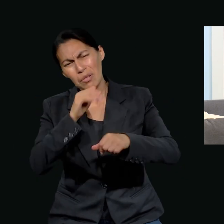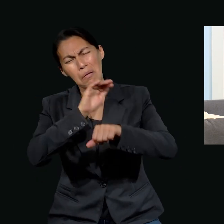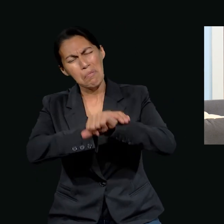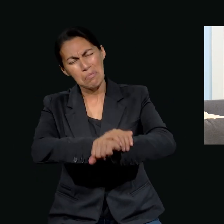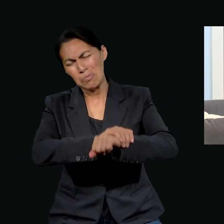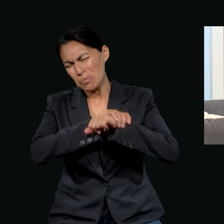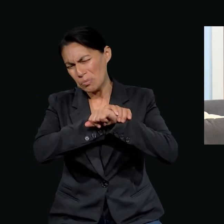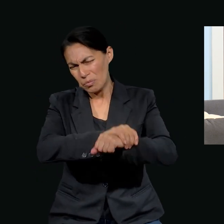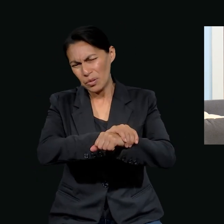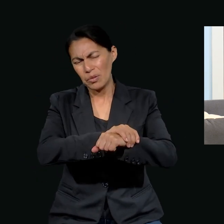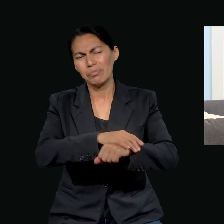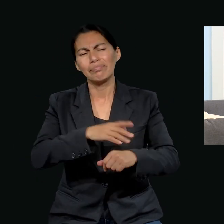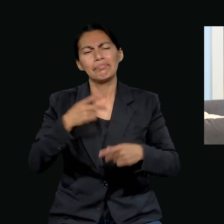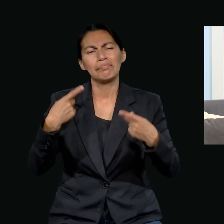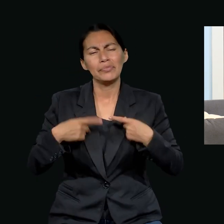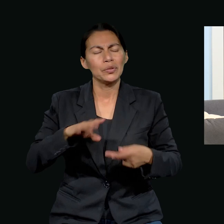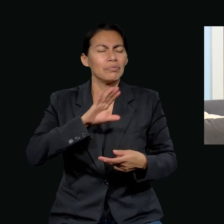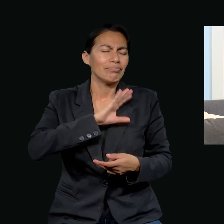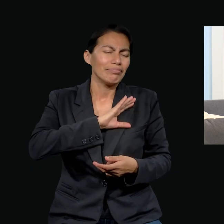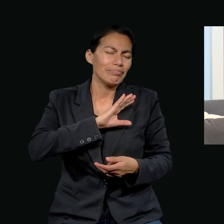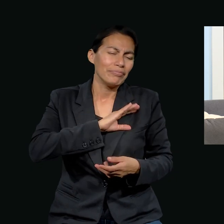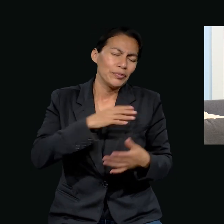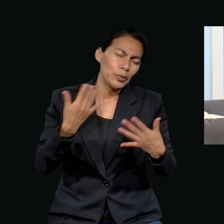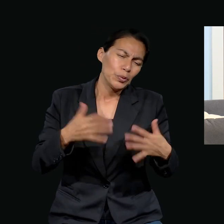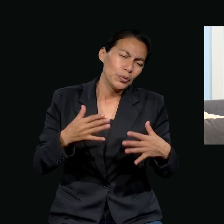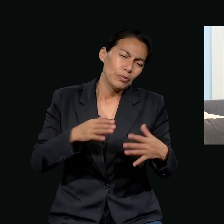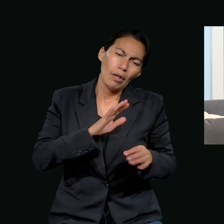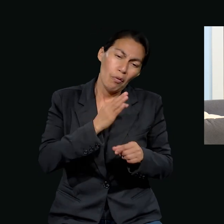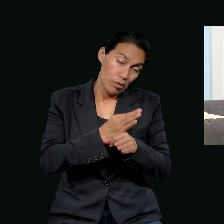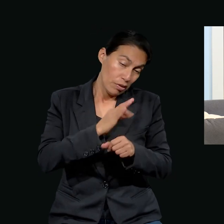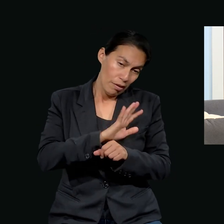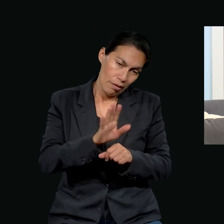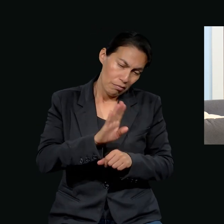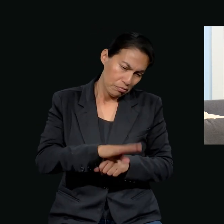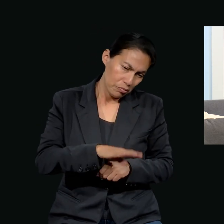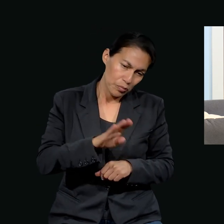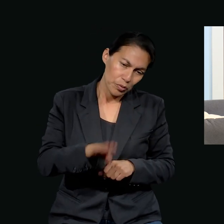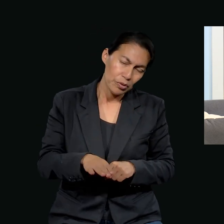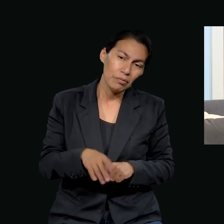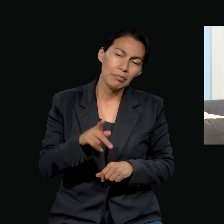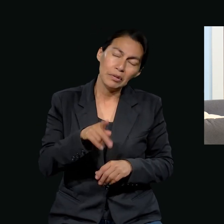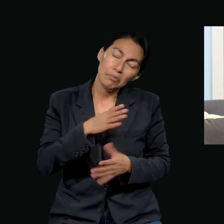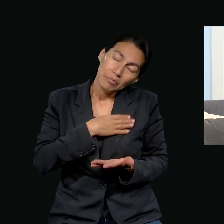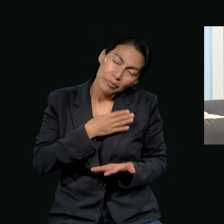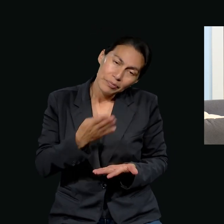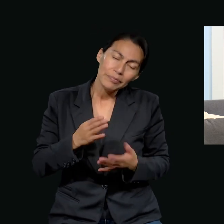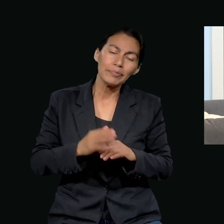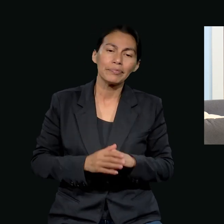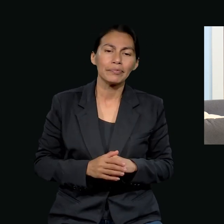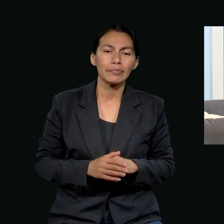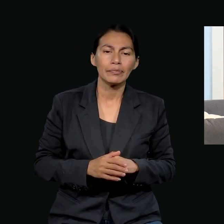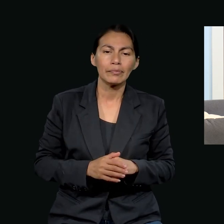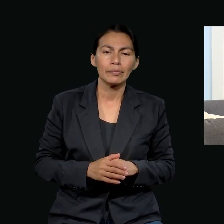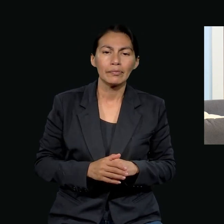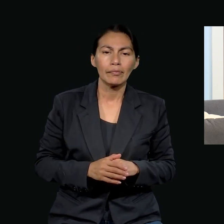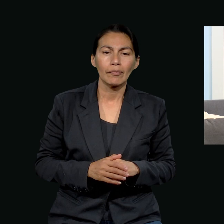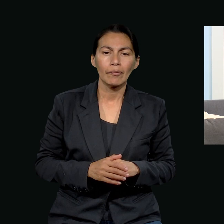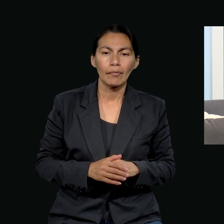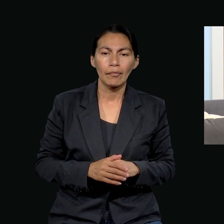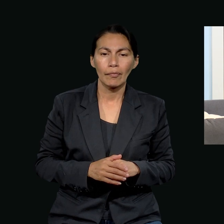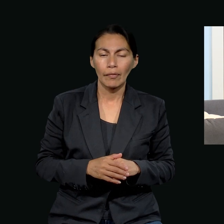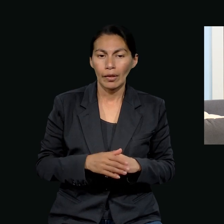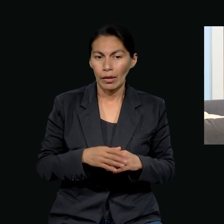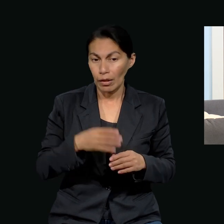amigos. Una persona a yo aprecio muchísimo. Él ya descansa en el Señor. Pero bueno, fue una